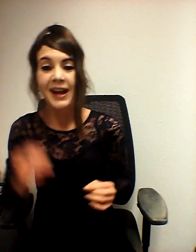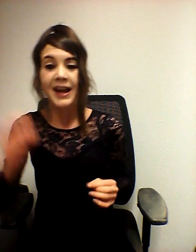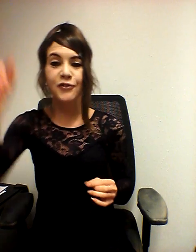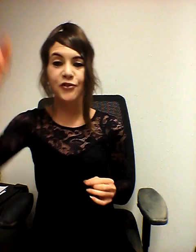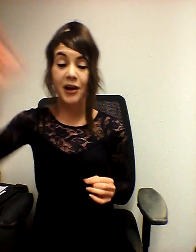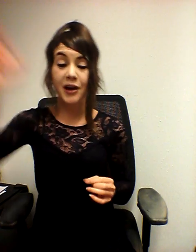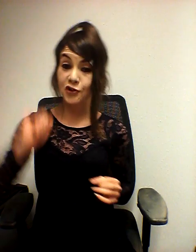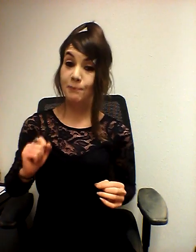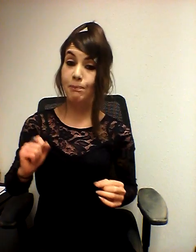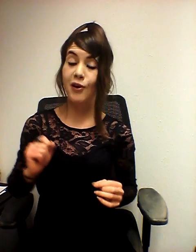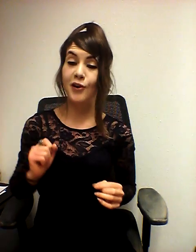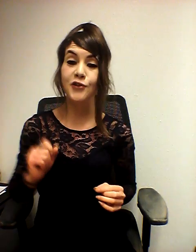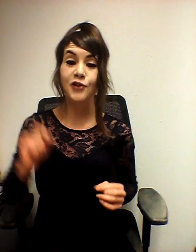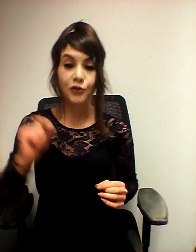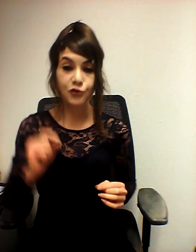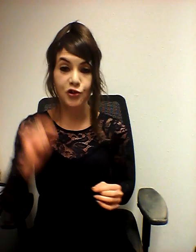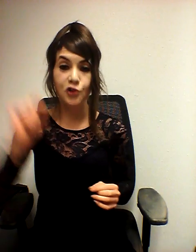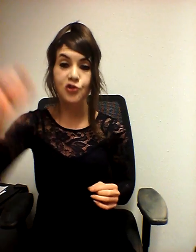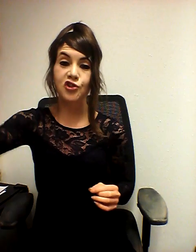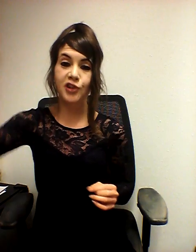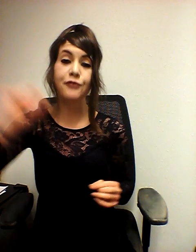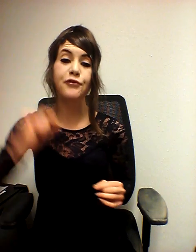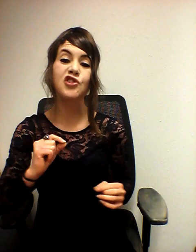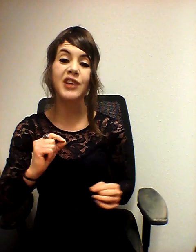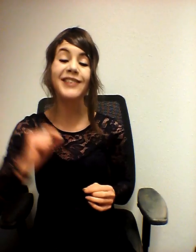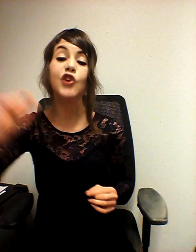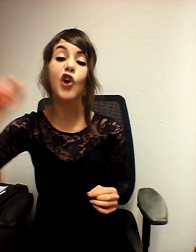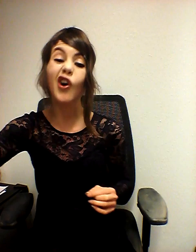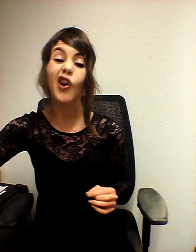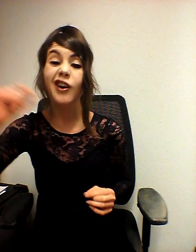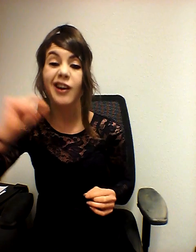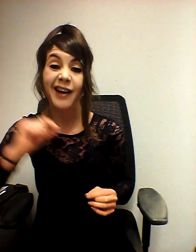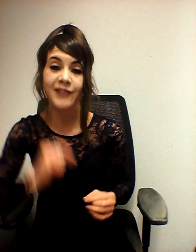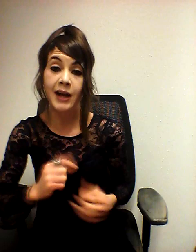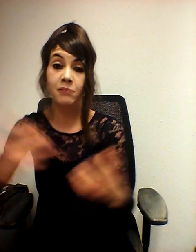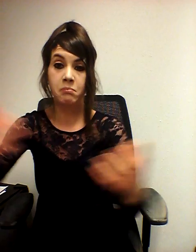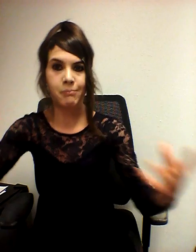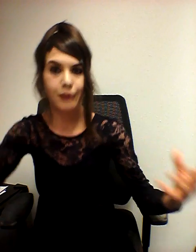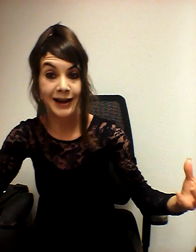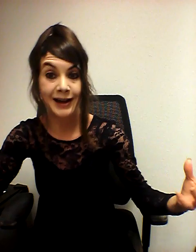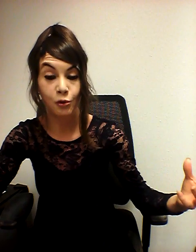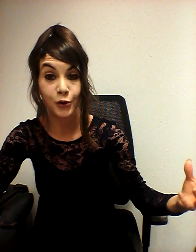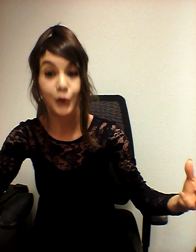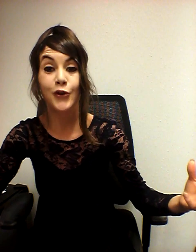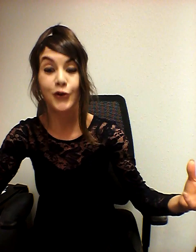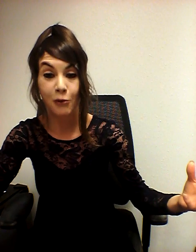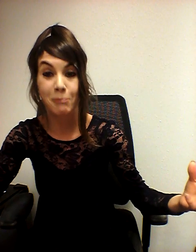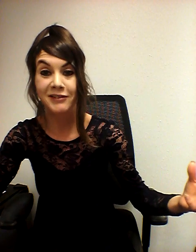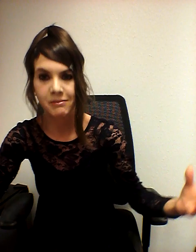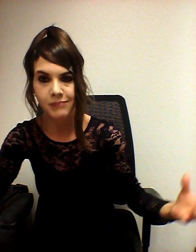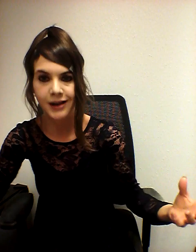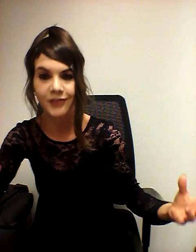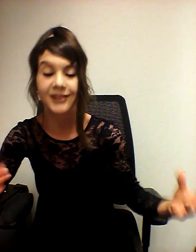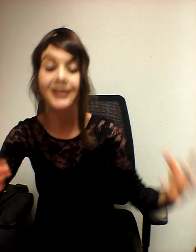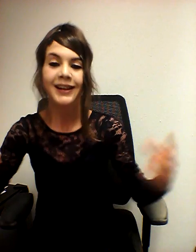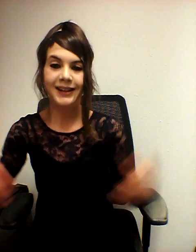het transport tussen verschillende organellen membraan omhulde compartimenten in